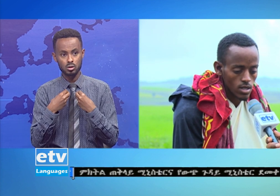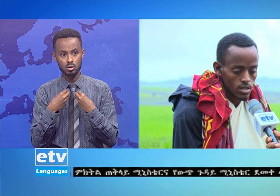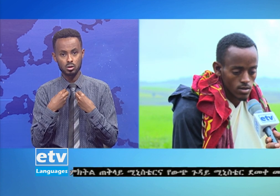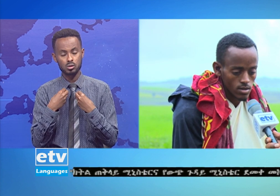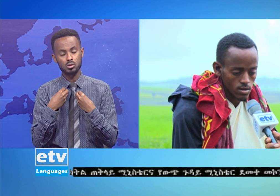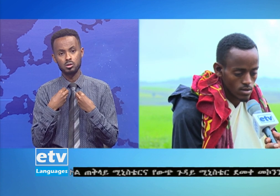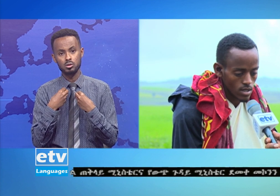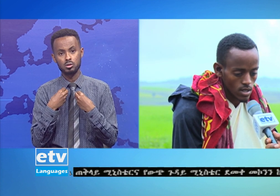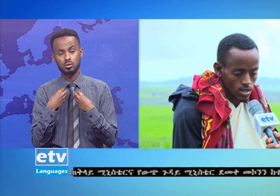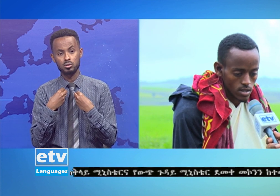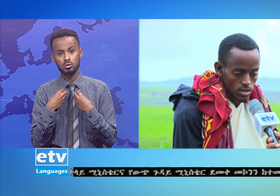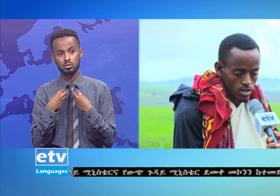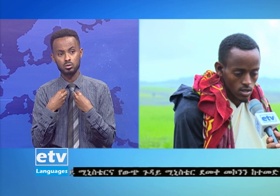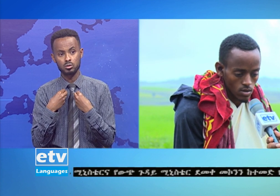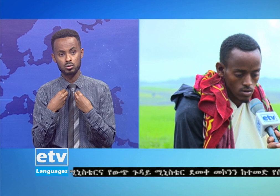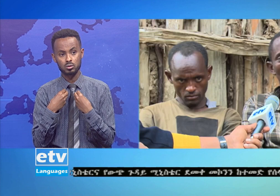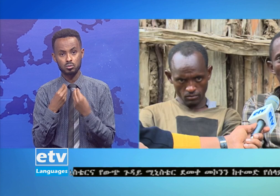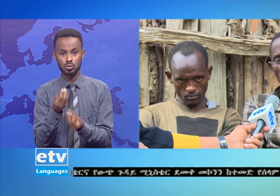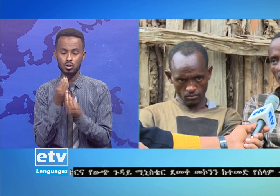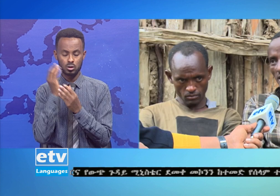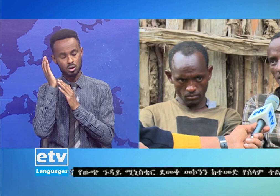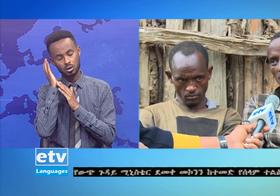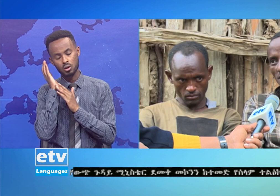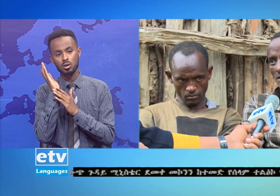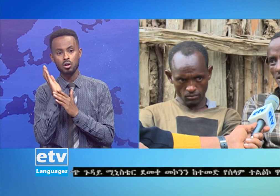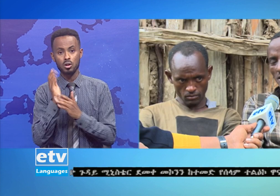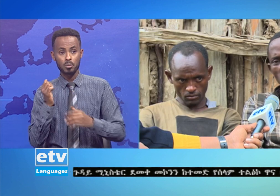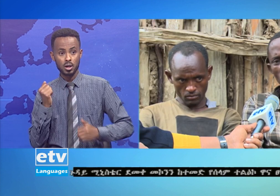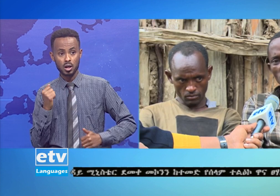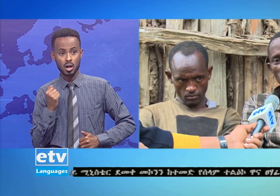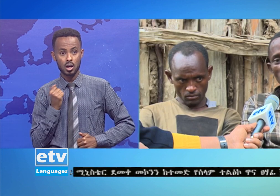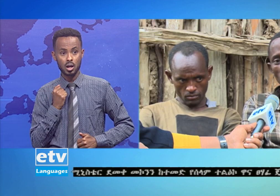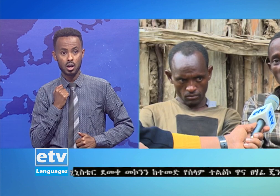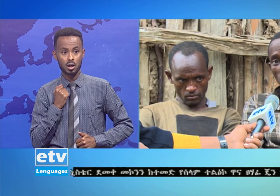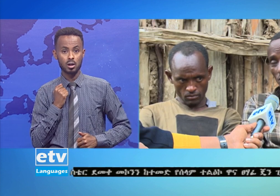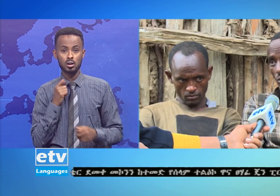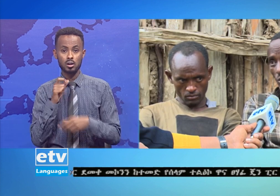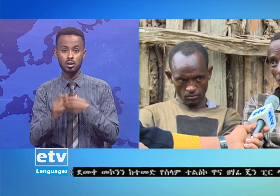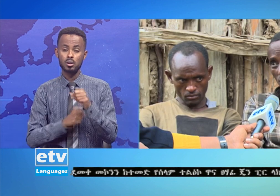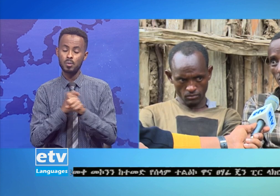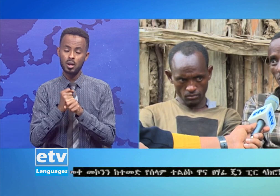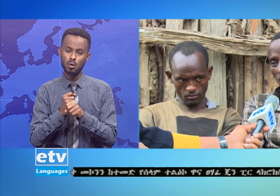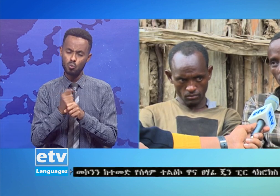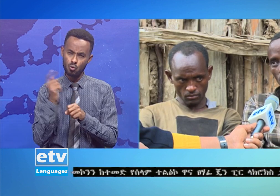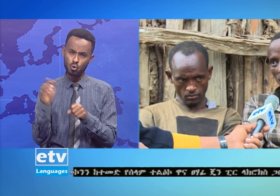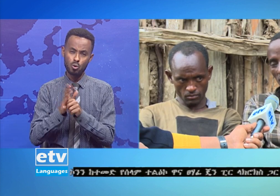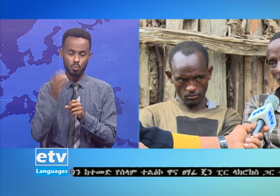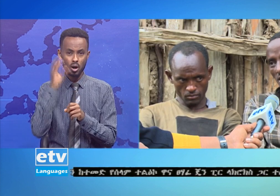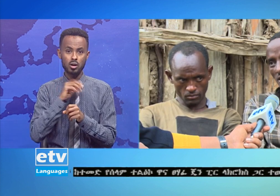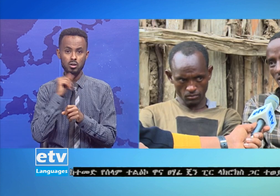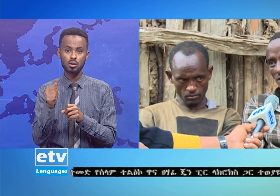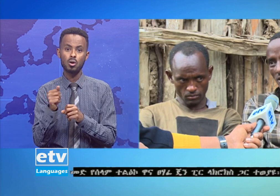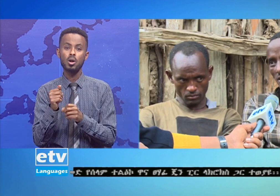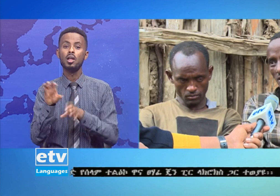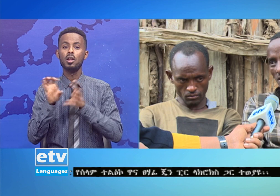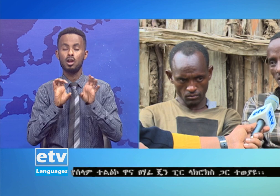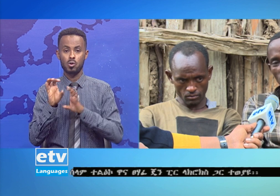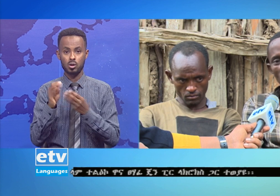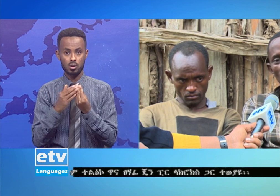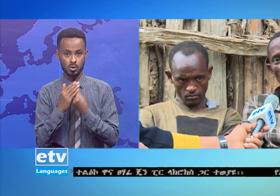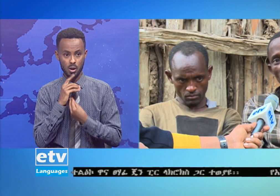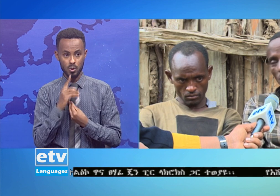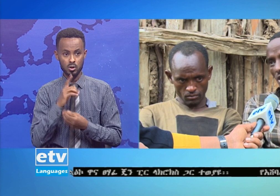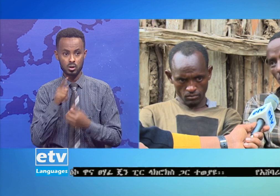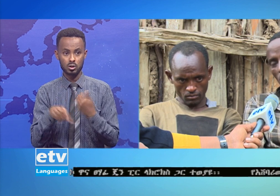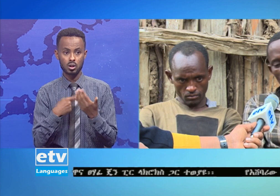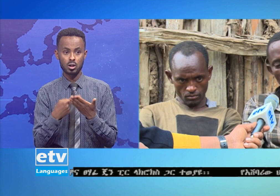በልቼ ተኛው። በመከላከያ ግን እድሜ ልክ የማረሰው ወደ ልጅ እጅ መሳሪያ አልፎ መላእክት አለኝ።